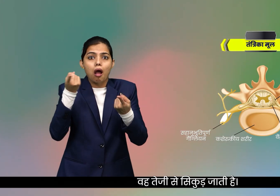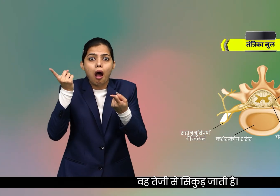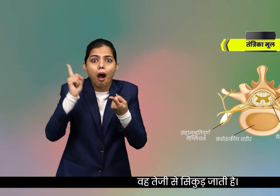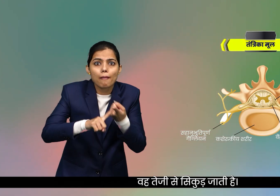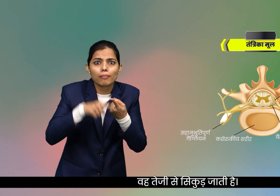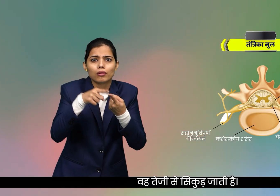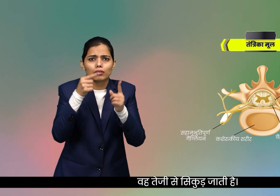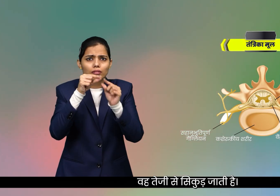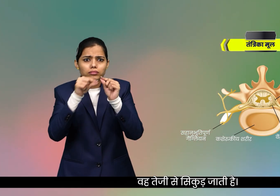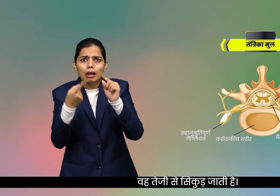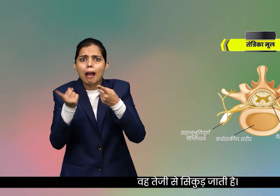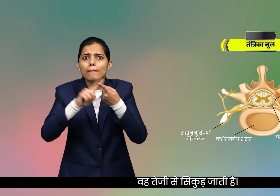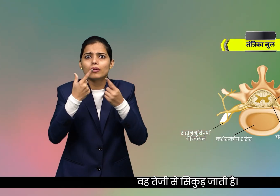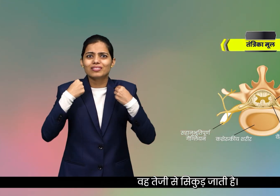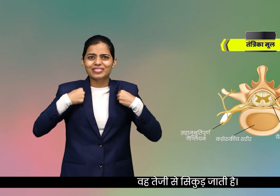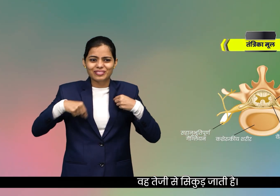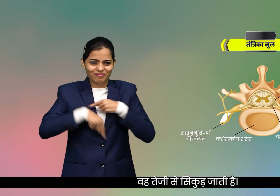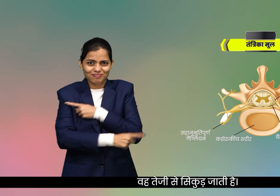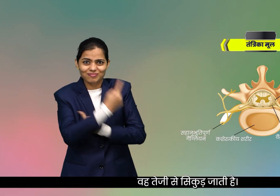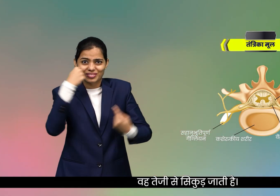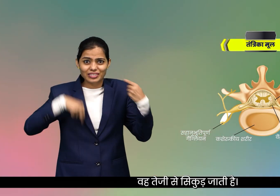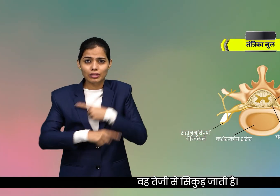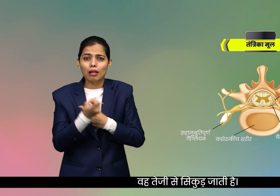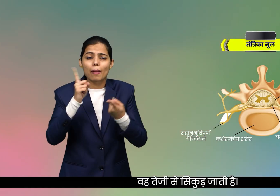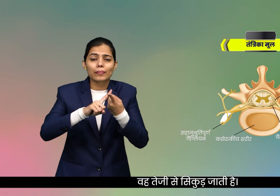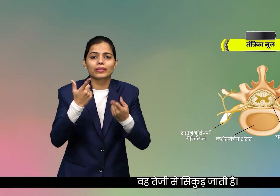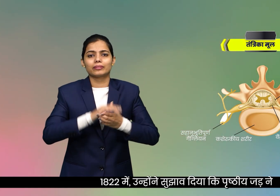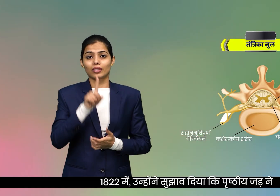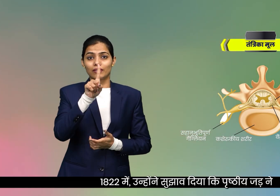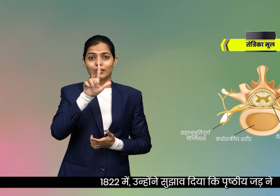थी वह तेजी से सिकुड़ जाती हैं।